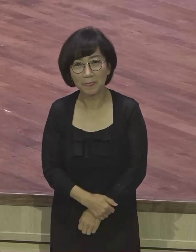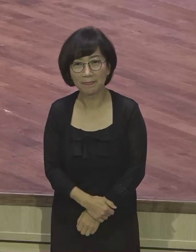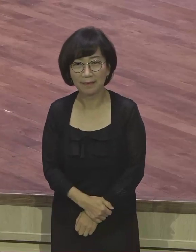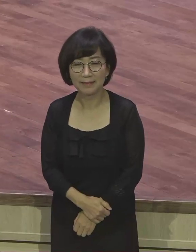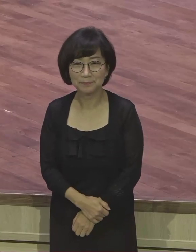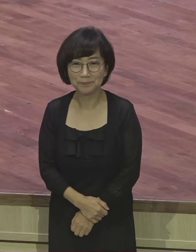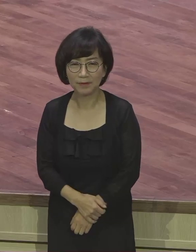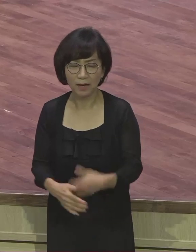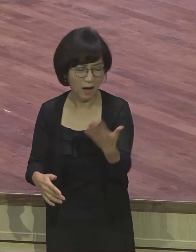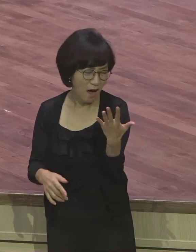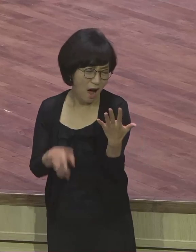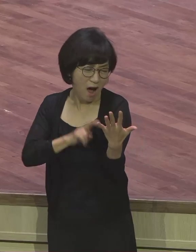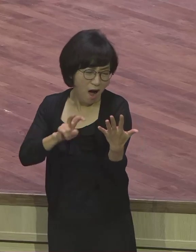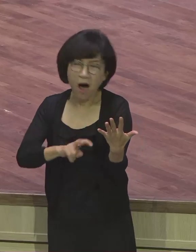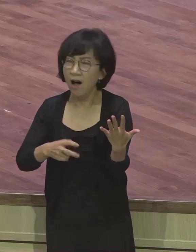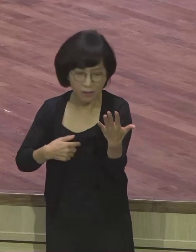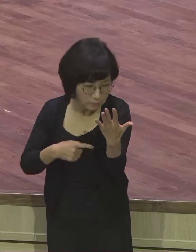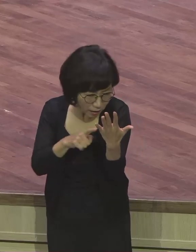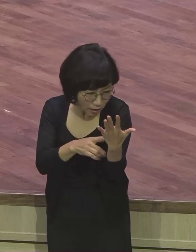사실 부르는 분은 정신 하나도 없어요.